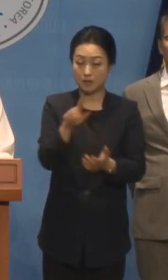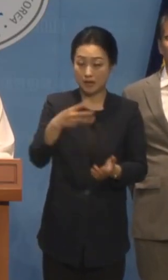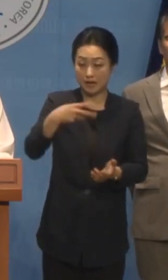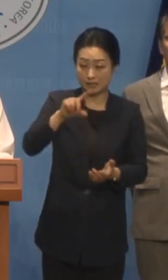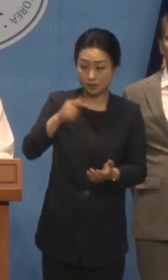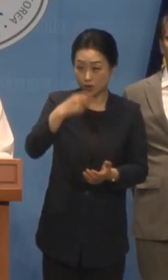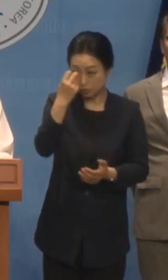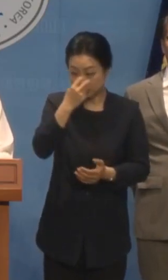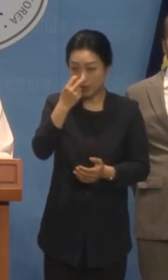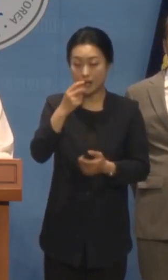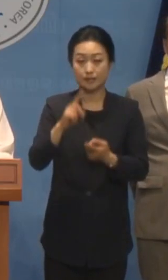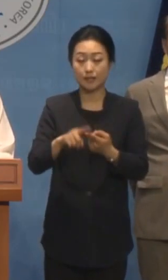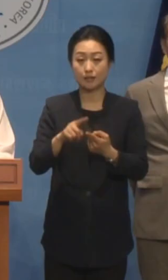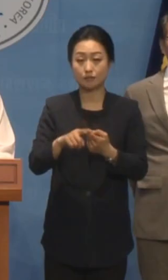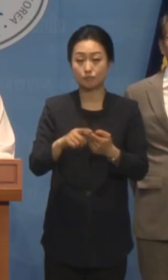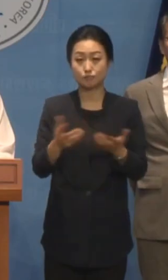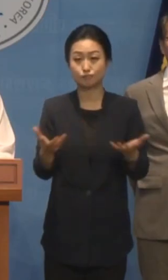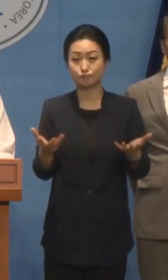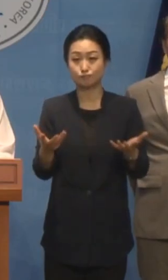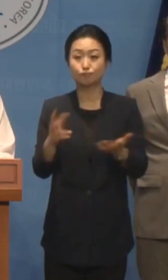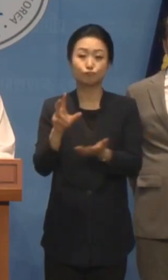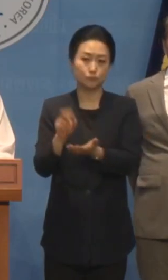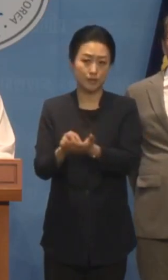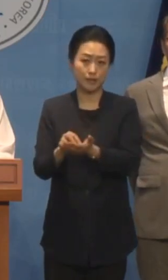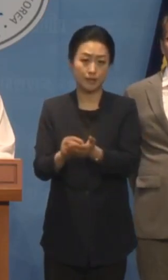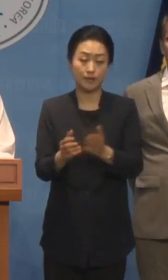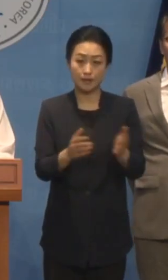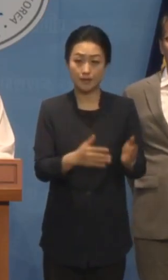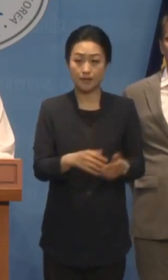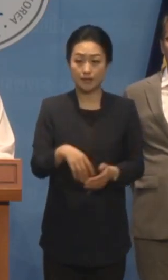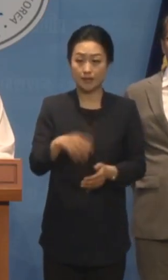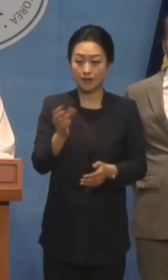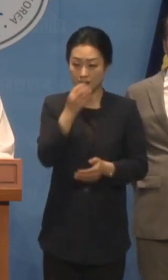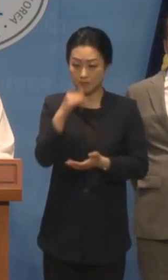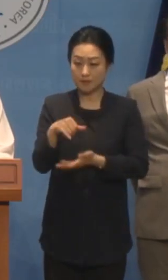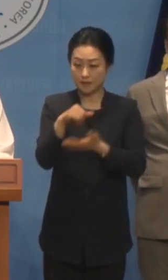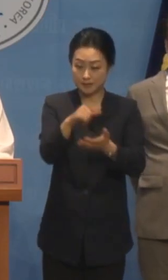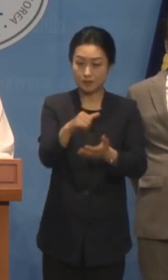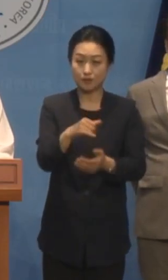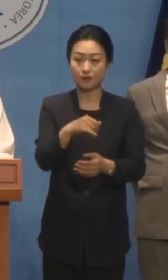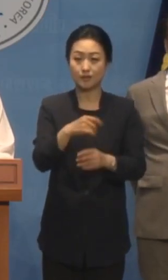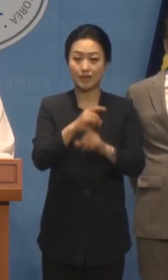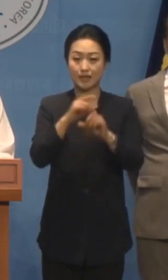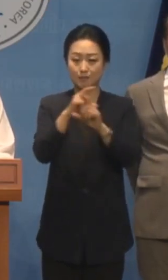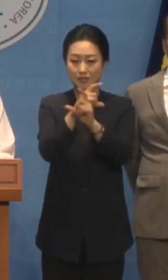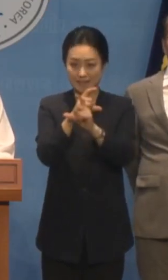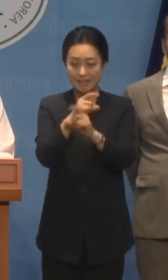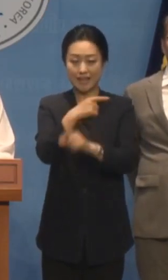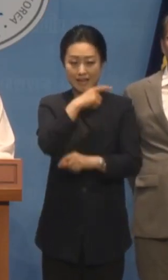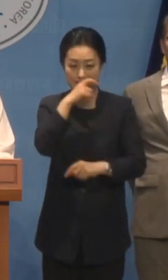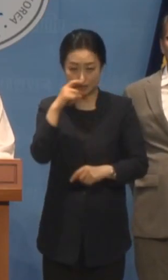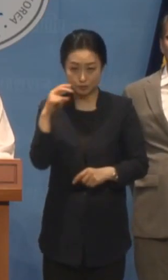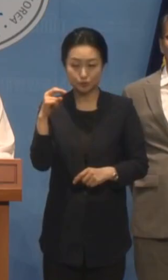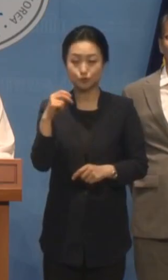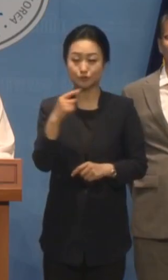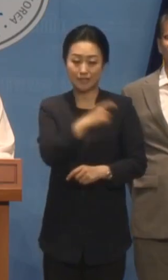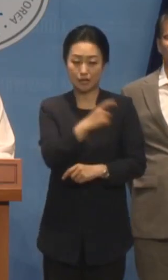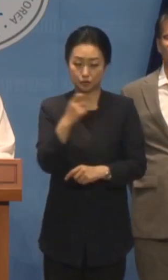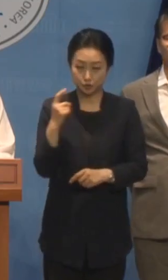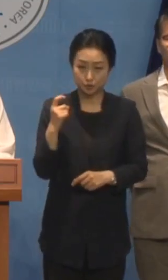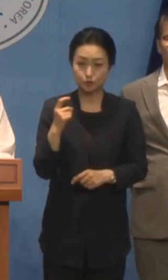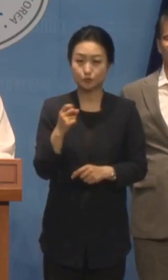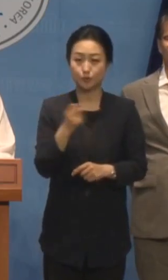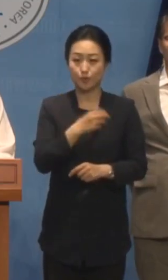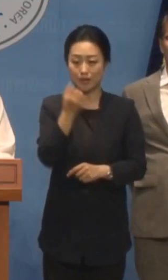않았다. 최재형 목사는 김건희에게 디올백, 샤넬 향수, 양주 등을 선물하면서 김창준 미